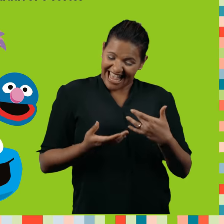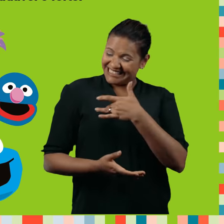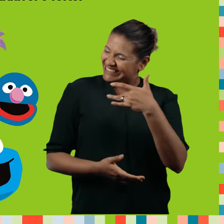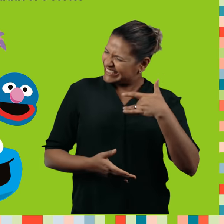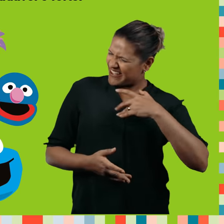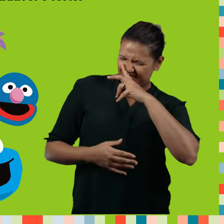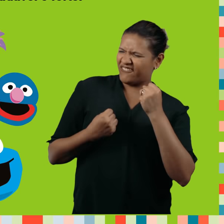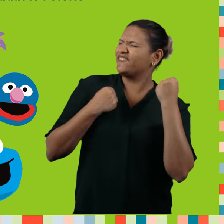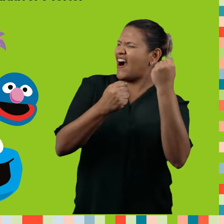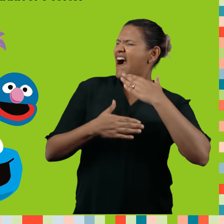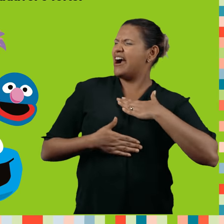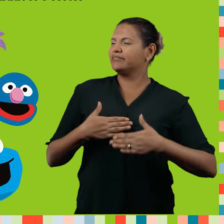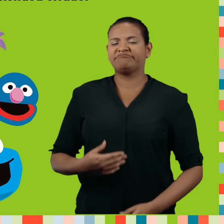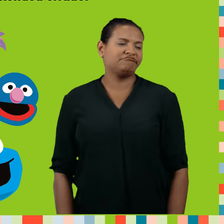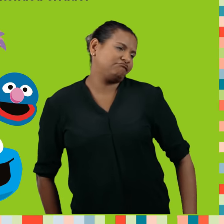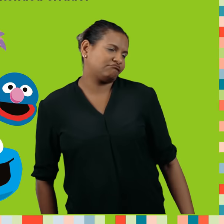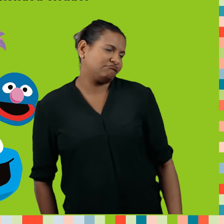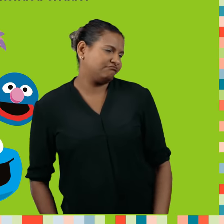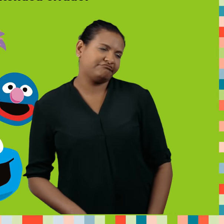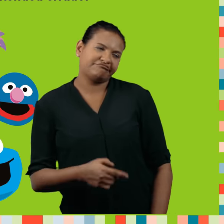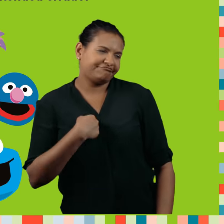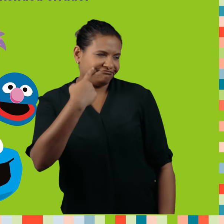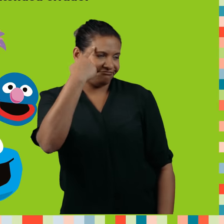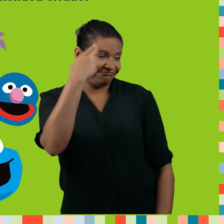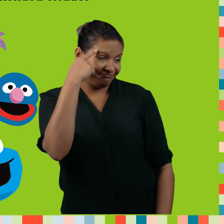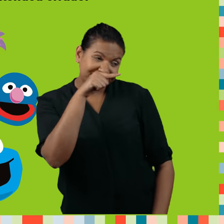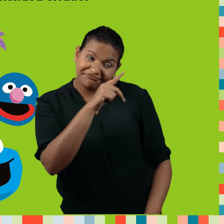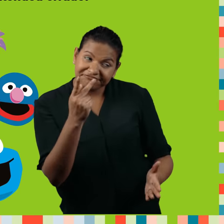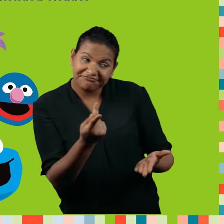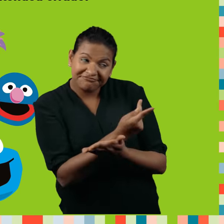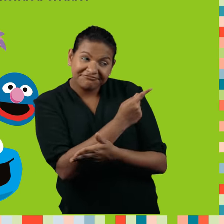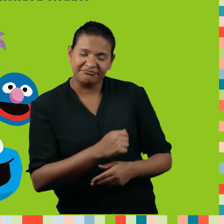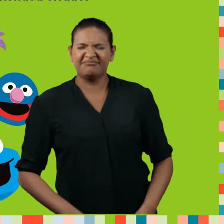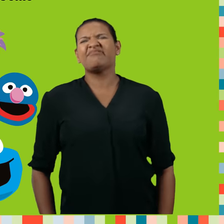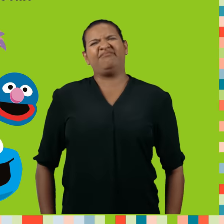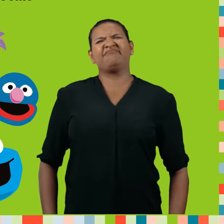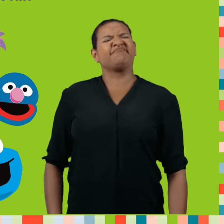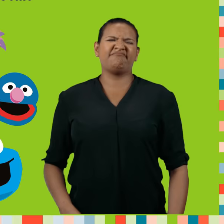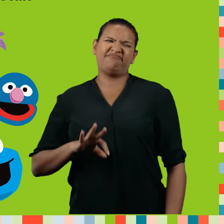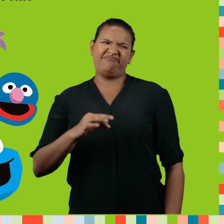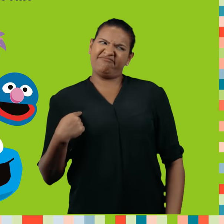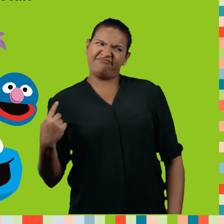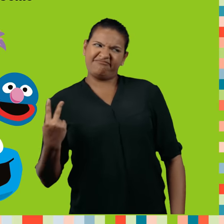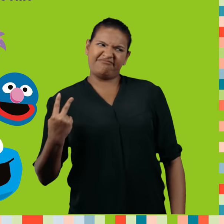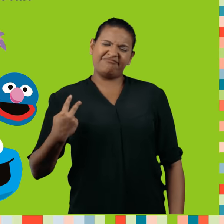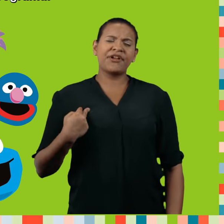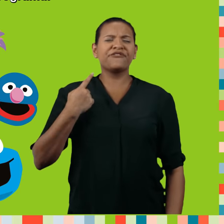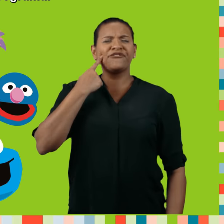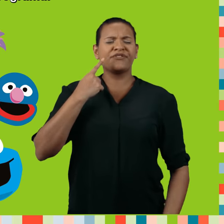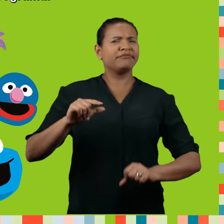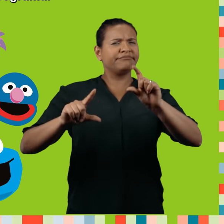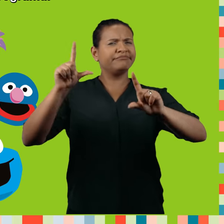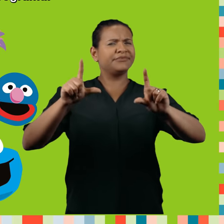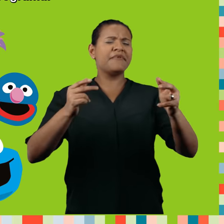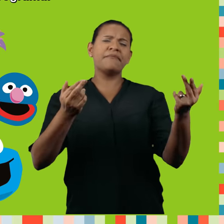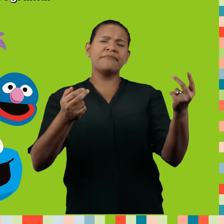bem saudável e forte. Grover, vim achar que você entendeu errado. Eu e o Come Come estávamos